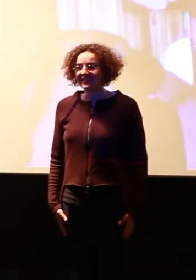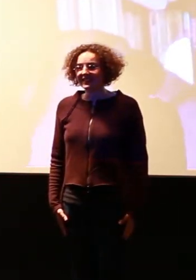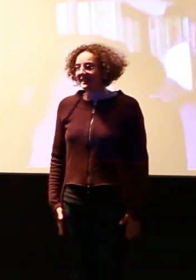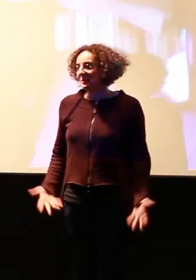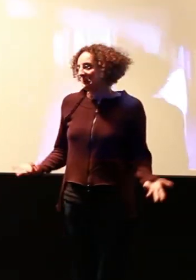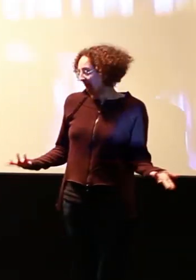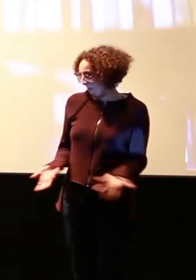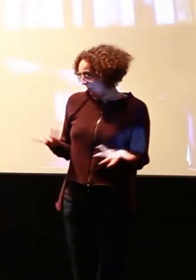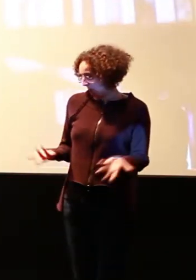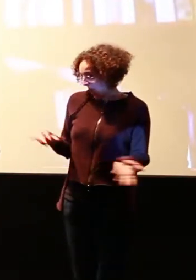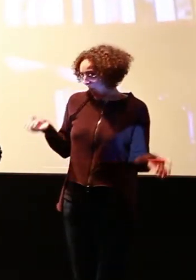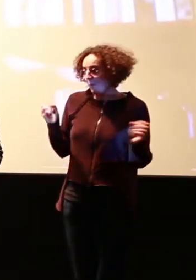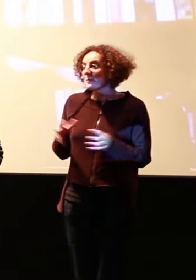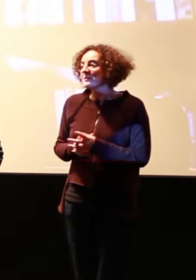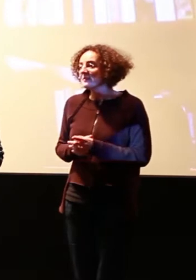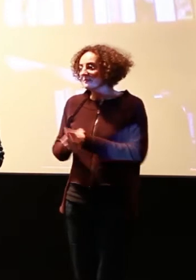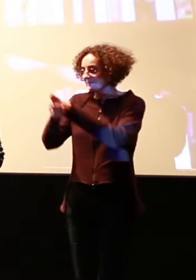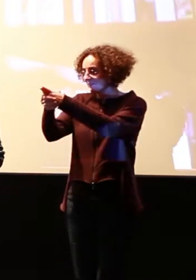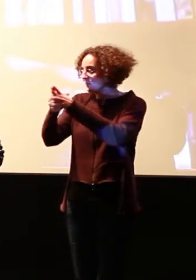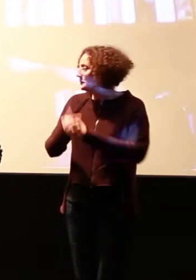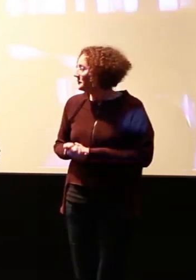Bon. Tout simplement par rapport à la...